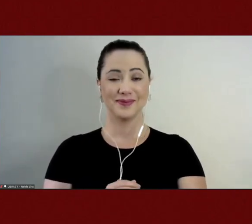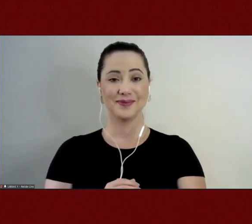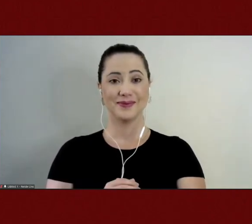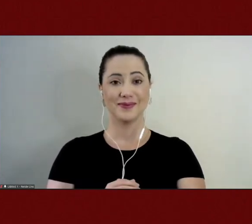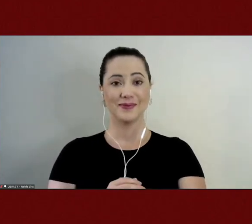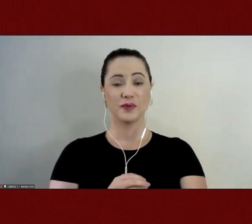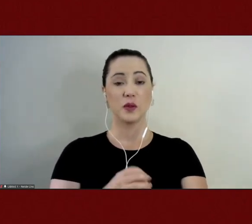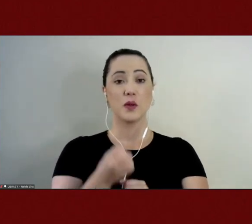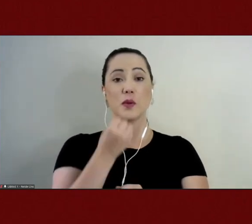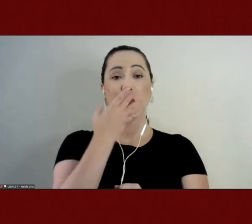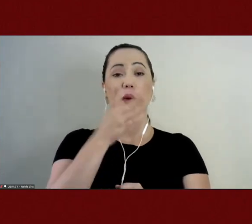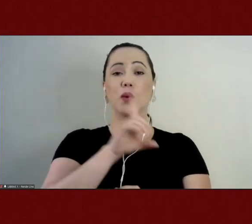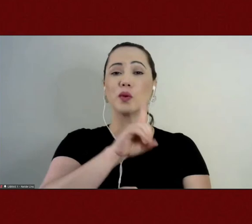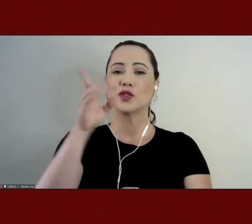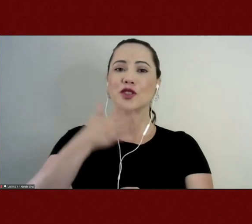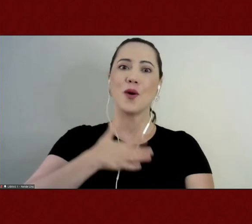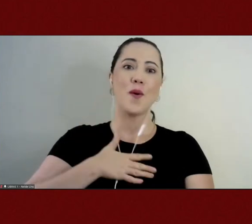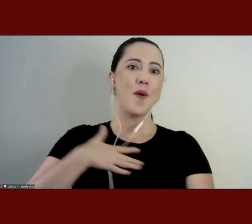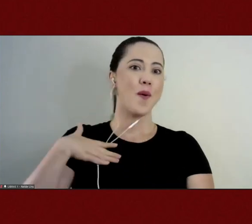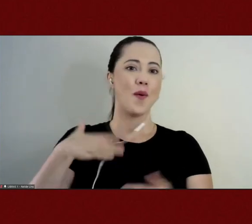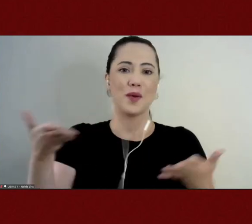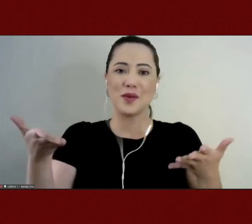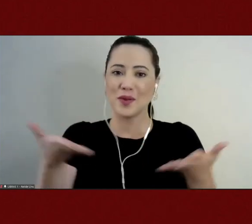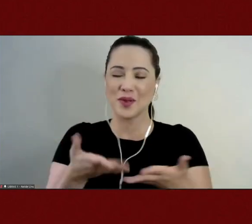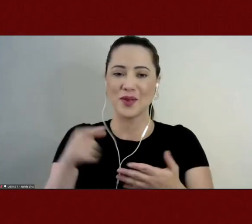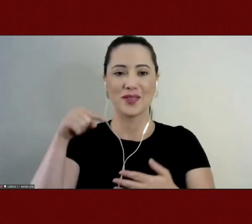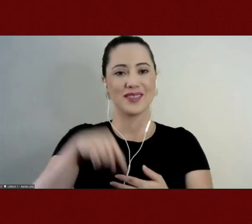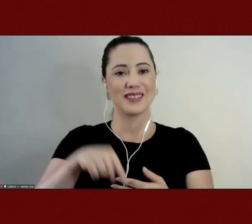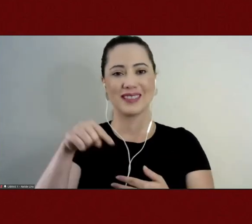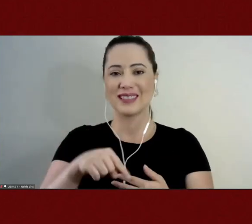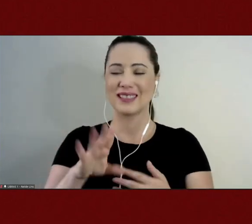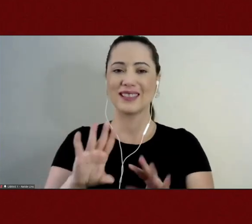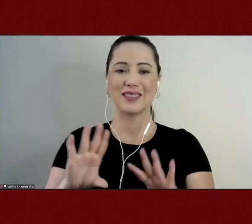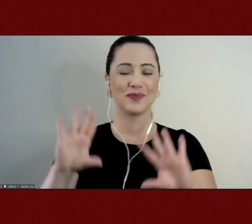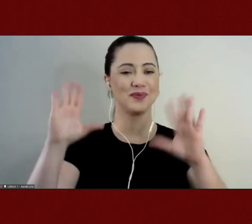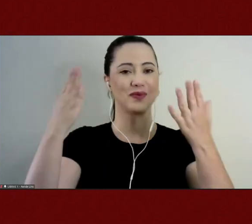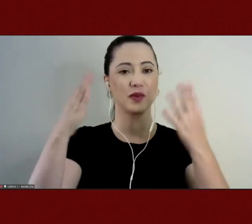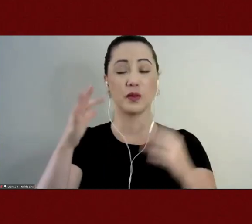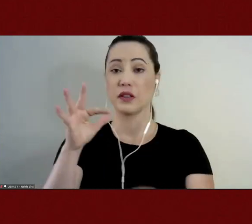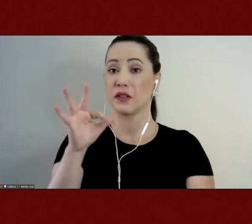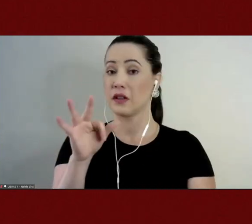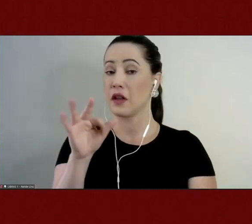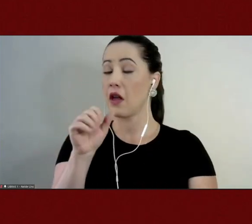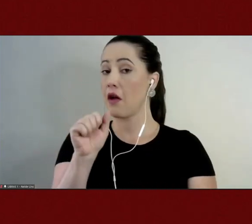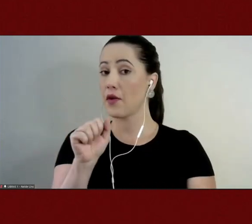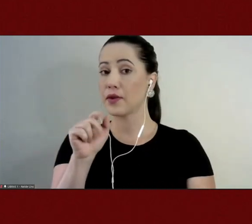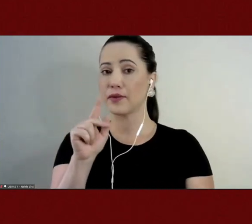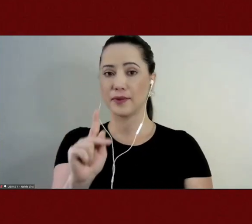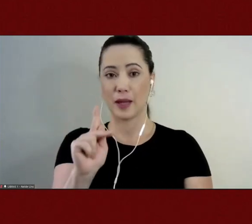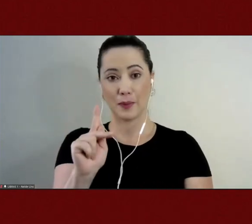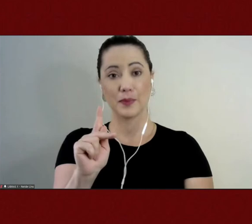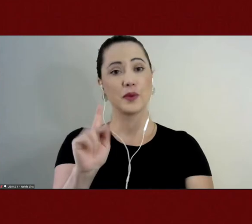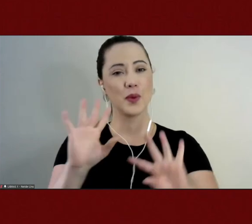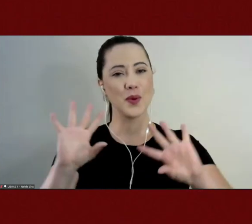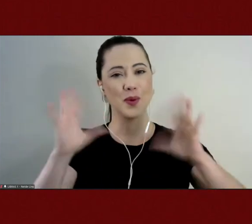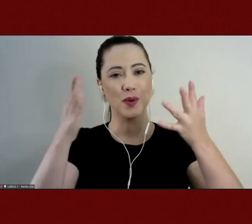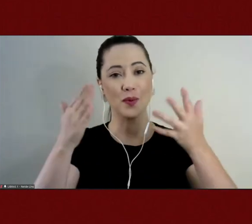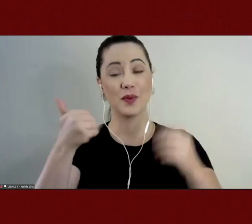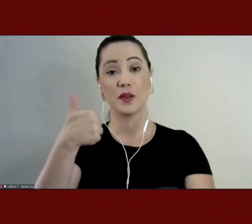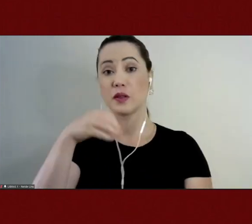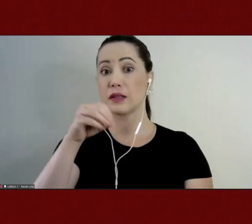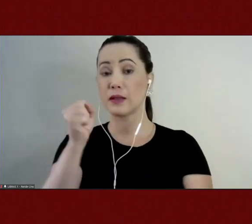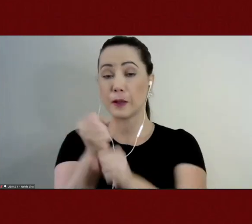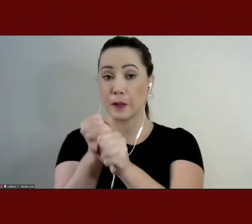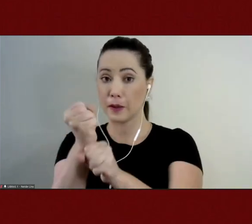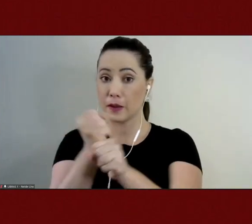É uma honra estar nesse evento aqui, promovido pela FAP, em comemoração aos 100 anos do PCB.